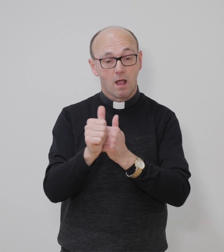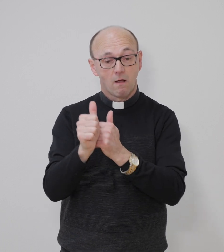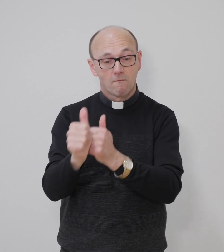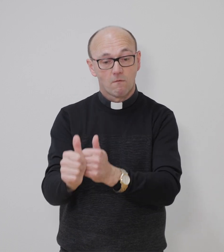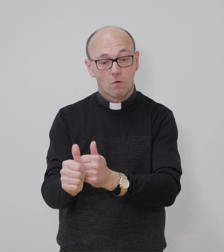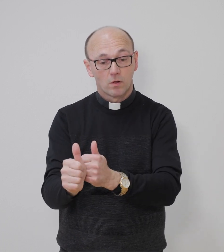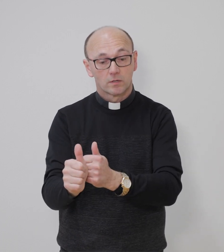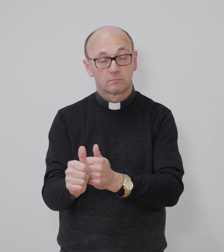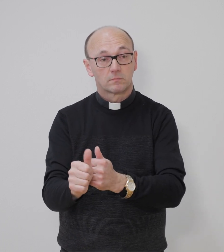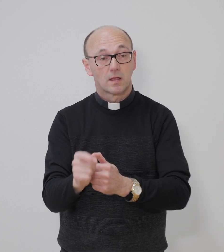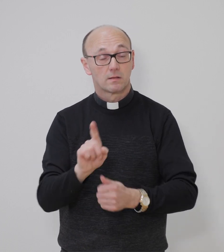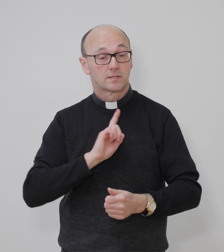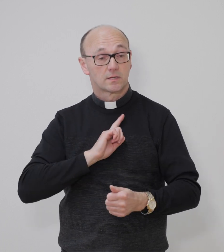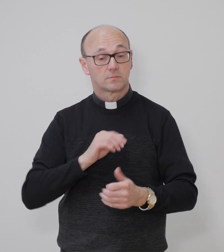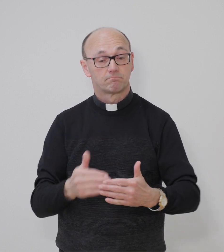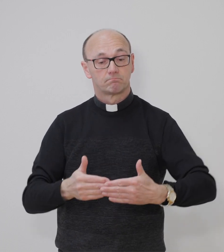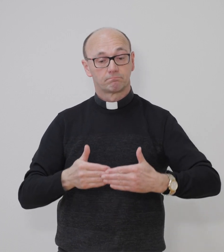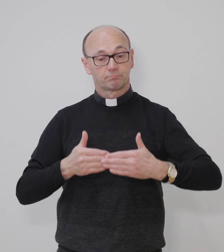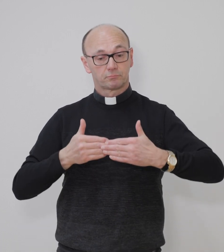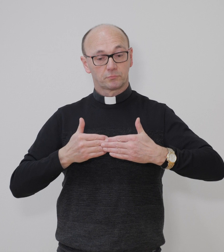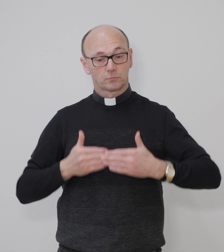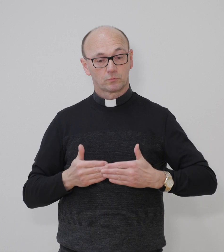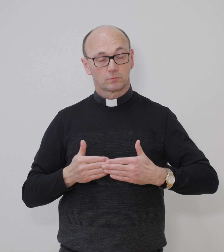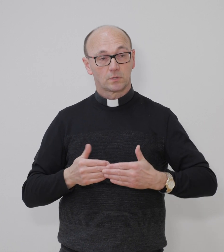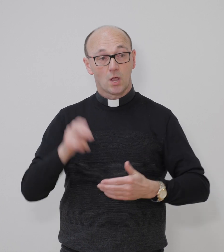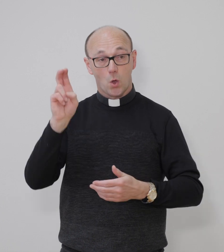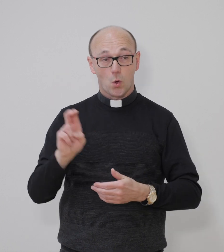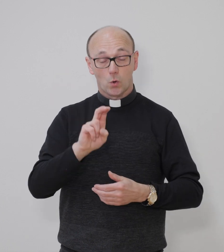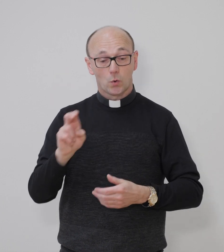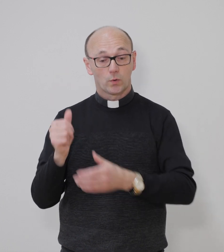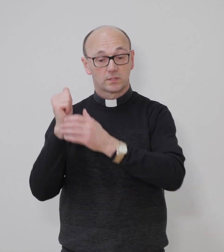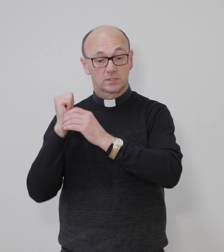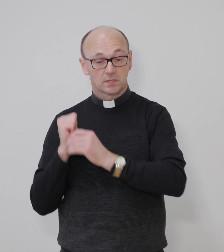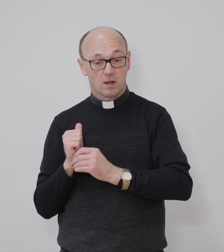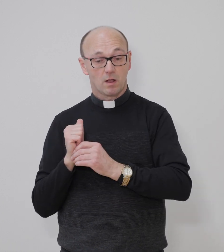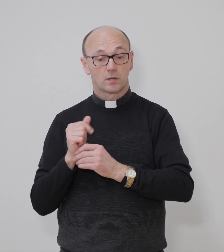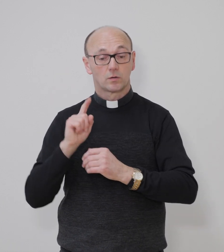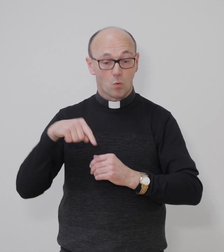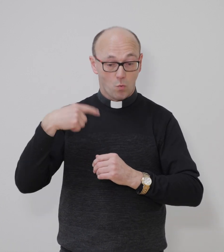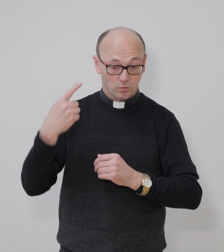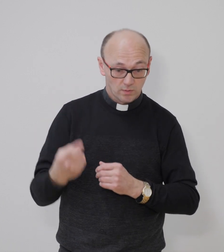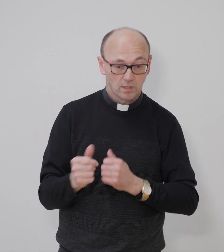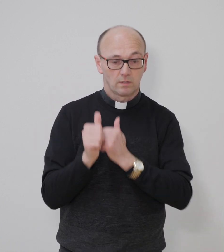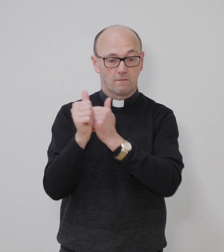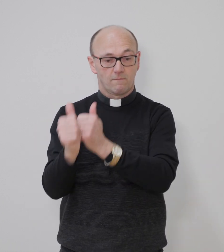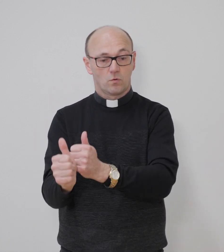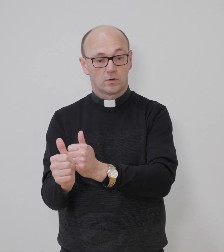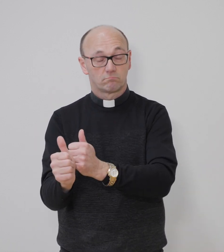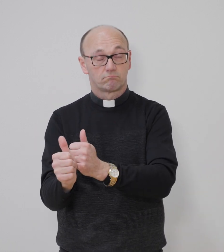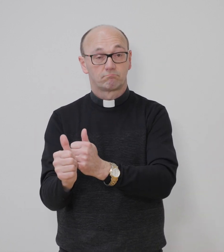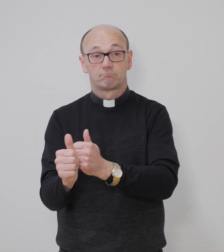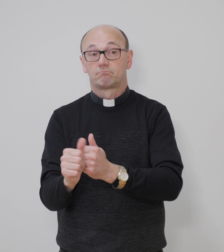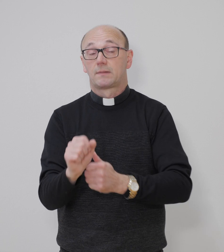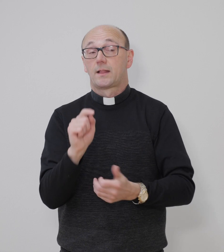Wir hören aus dem Matthäusevangelium. Jesus sprach zu seinen Jüngern: Wenn einer mir nachfolgen